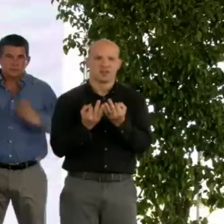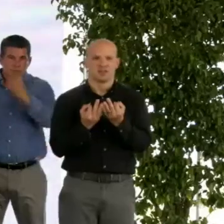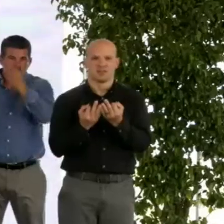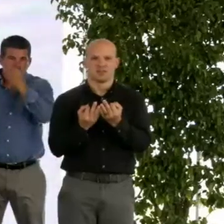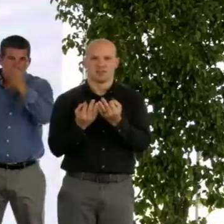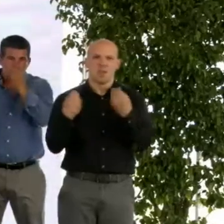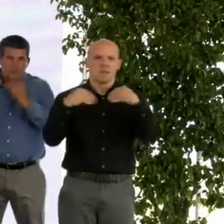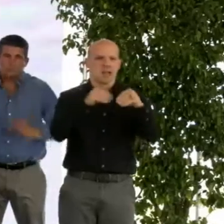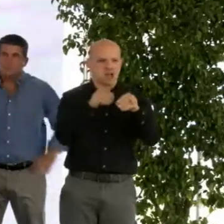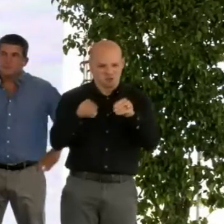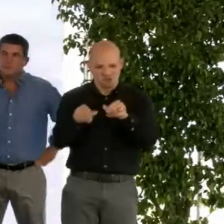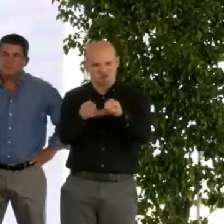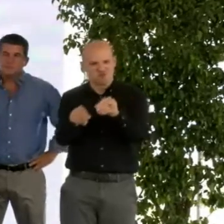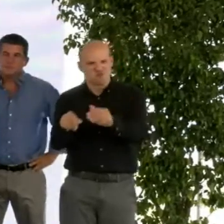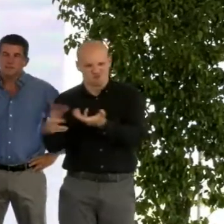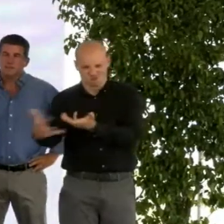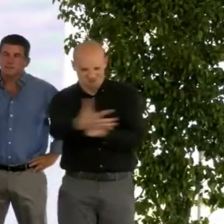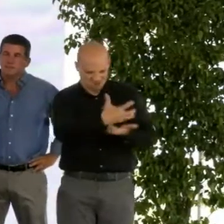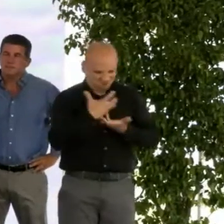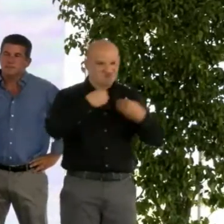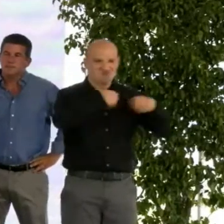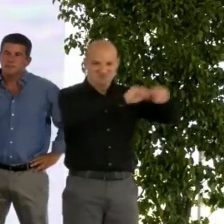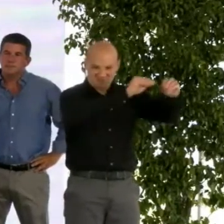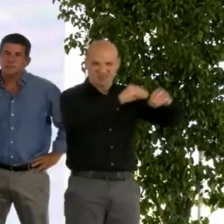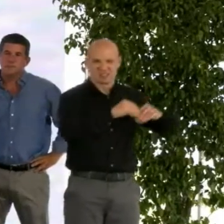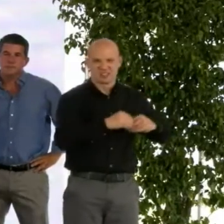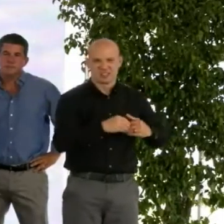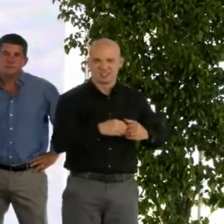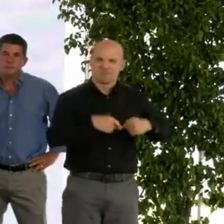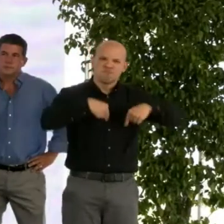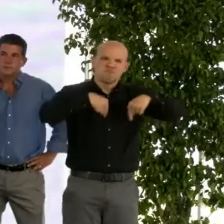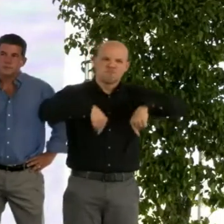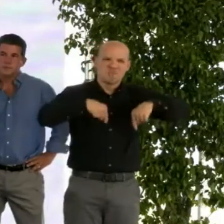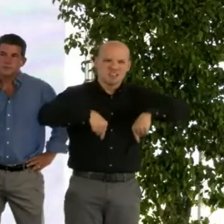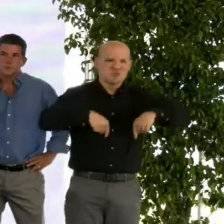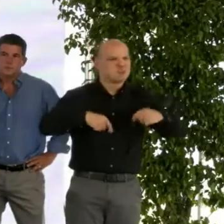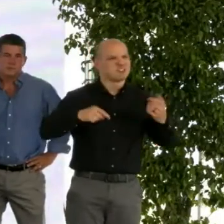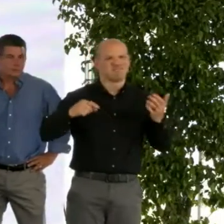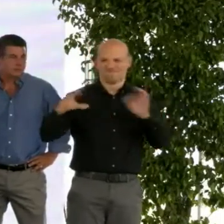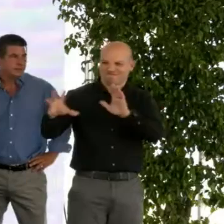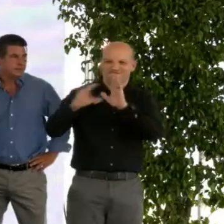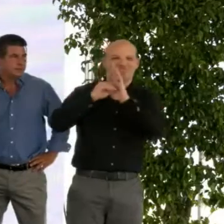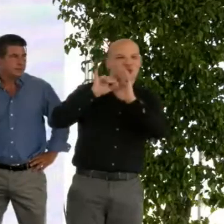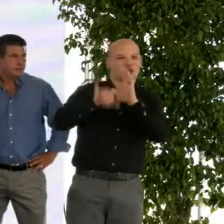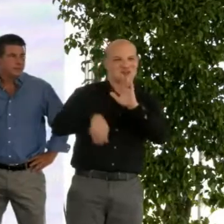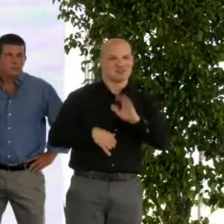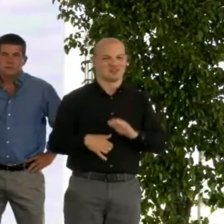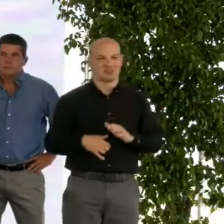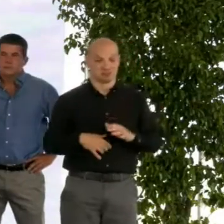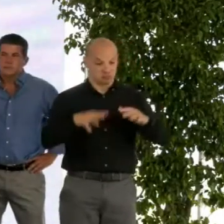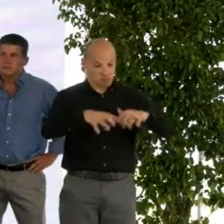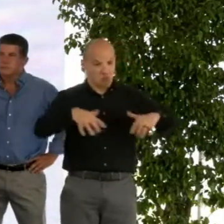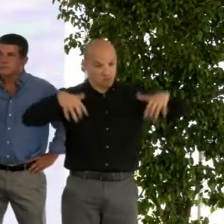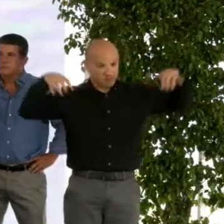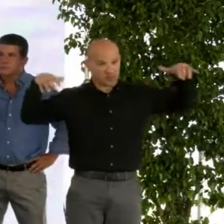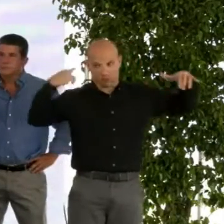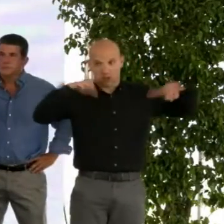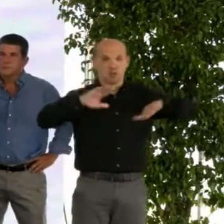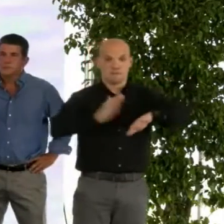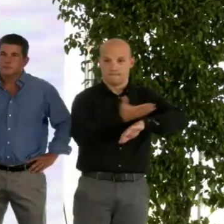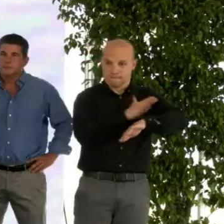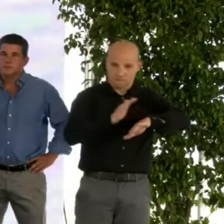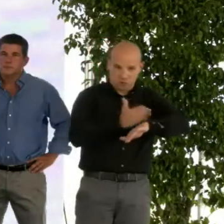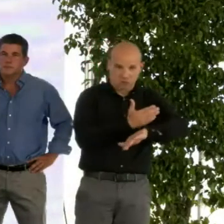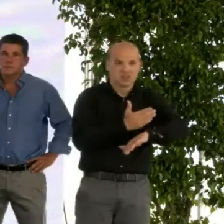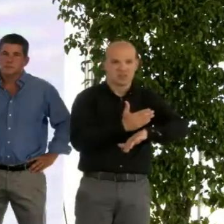como simulando un mercado en una plaza pública. Vamos a tener un anfiteatro para la música que